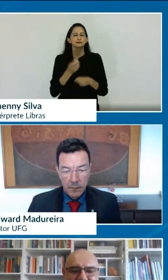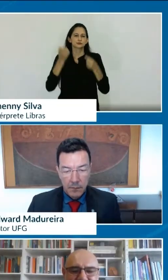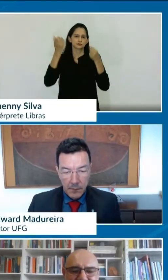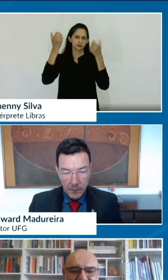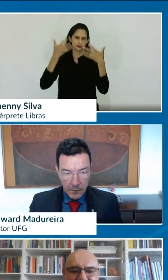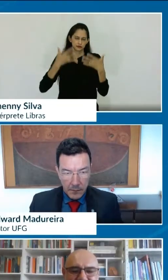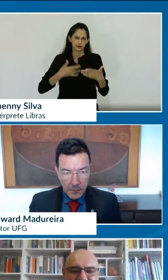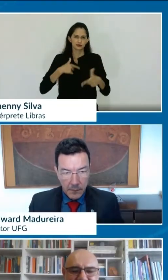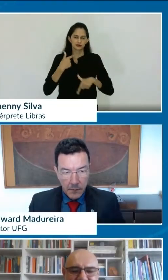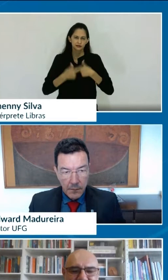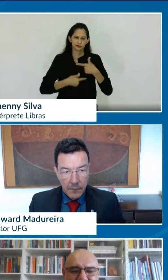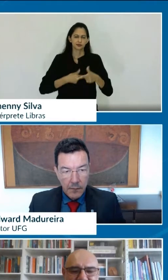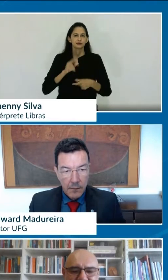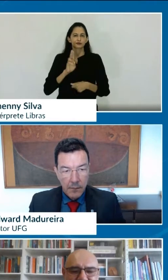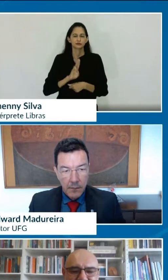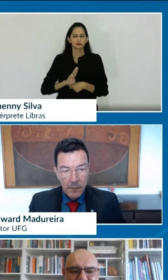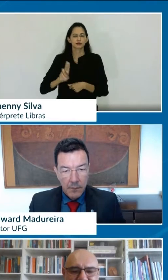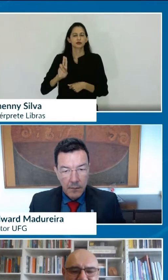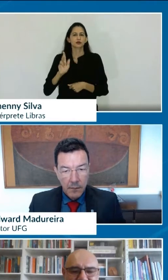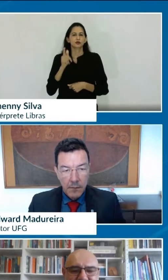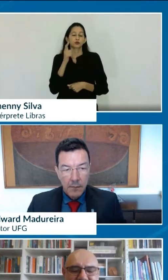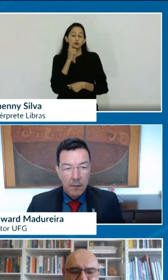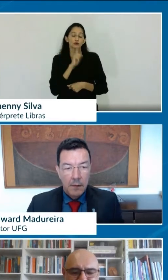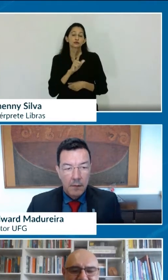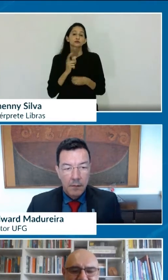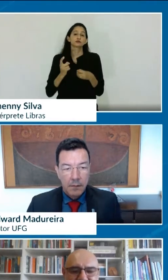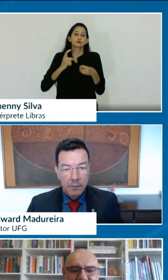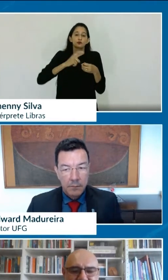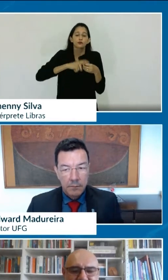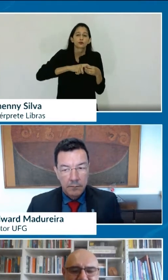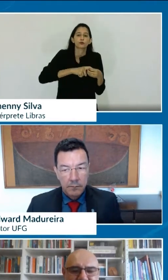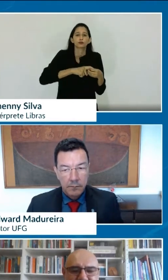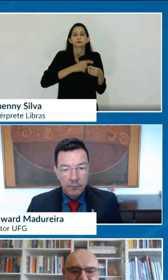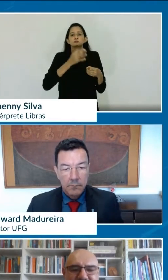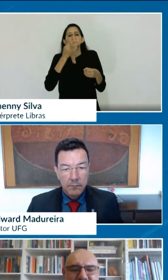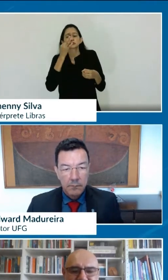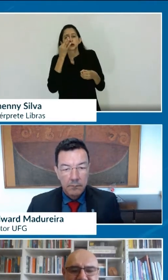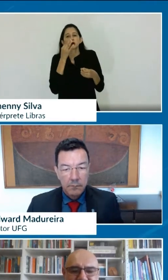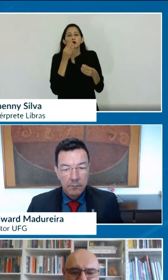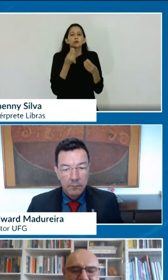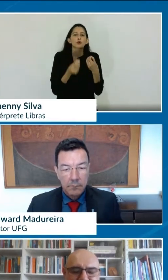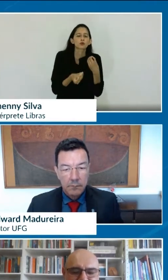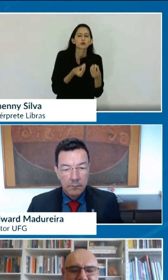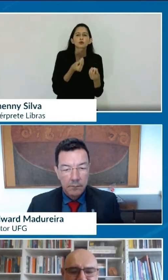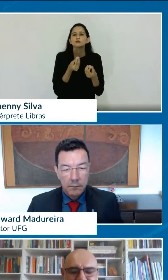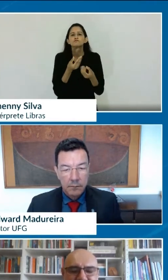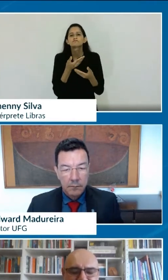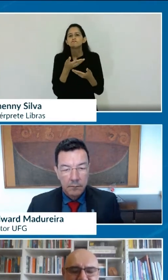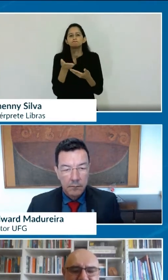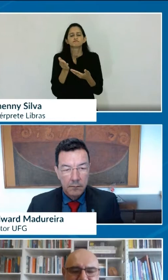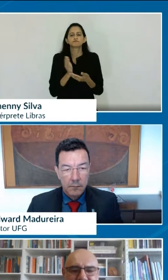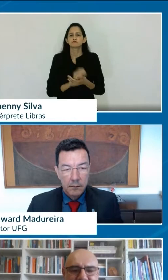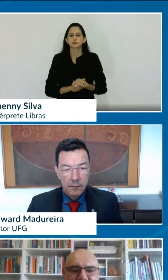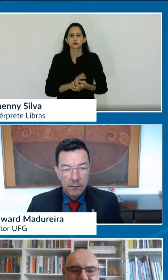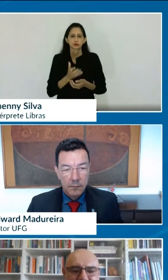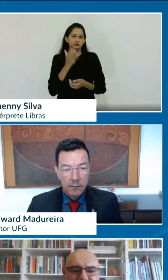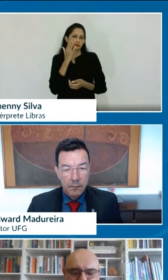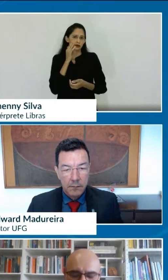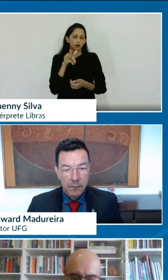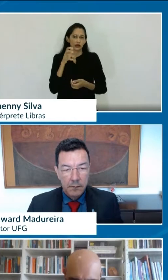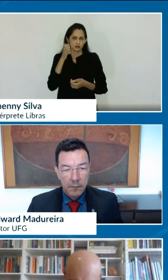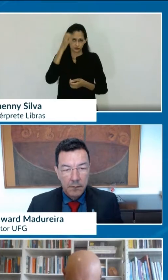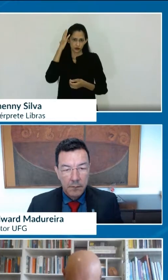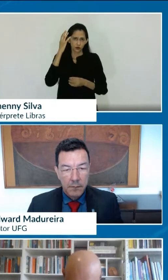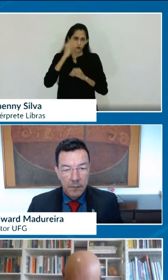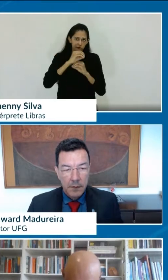da universidade para uma retomada nas atividades, como é que cada universidade vem se organizando nesse sentido. Professor Edivar, a